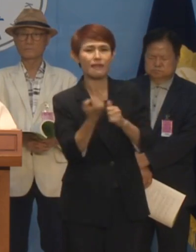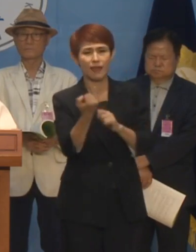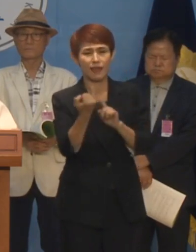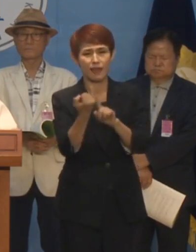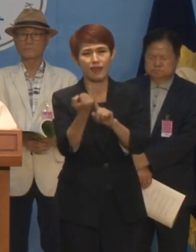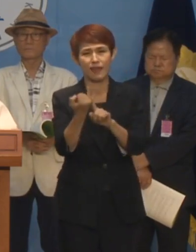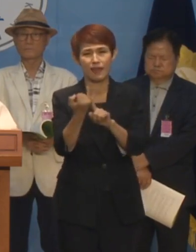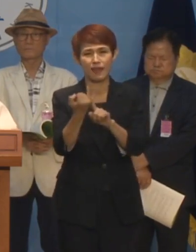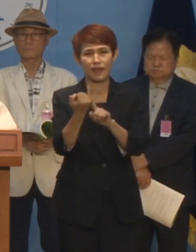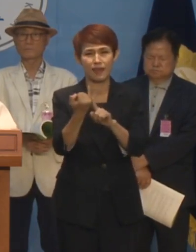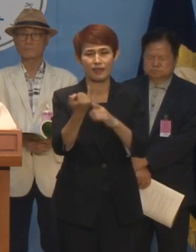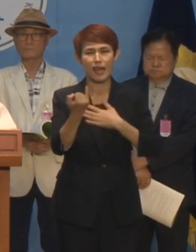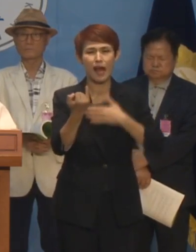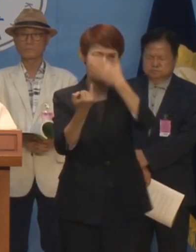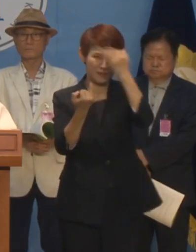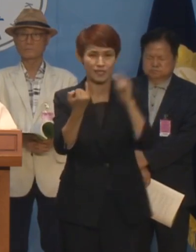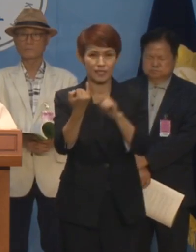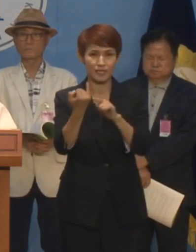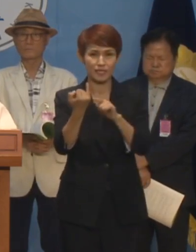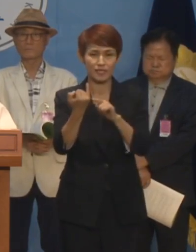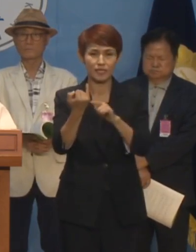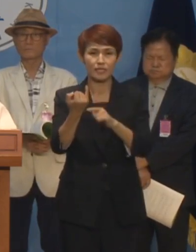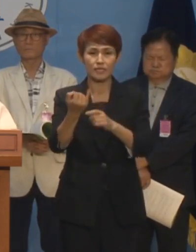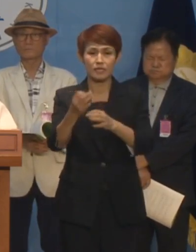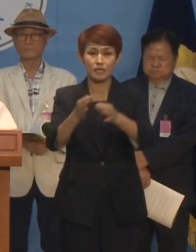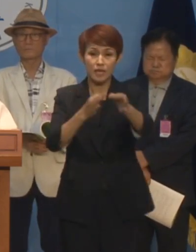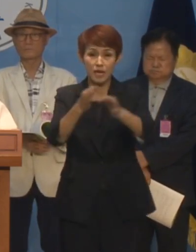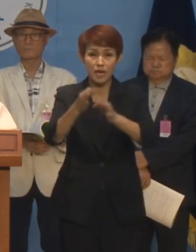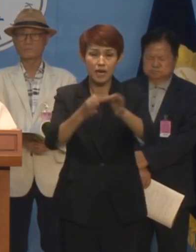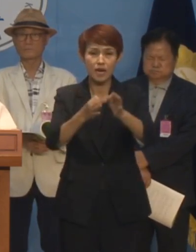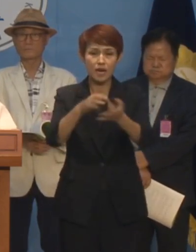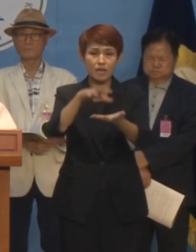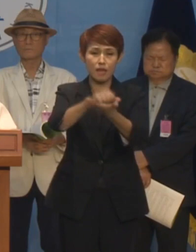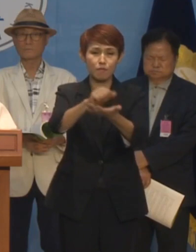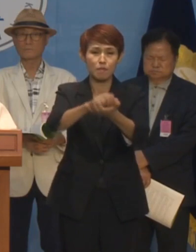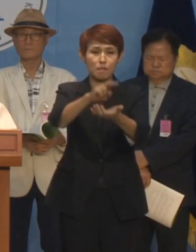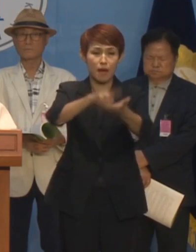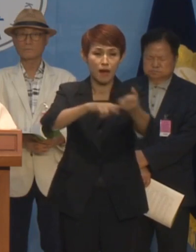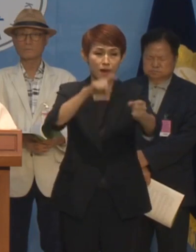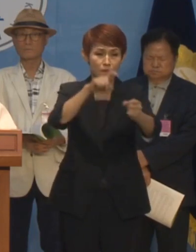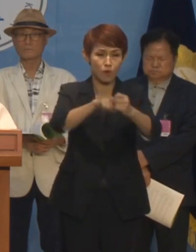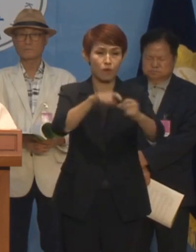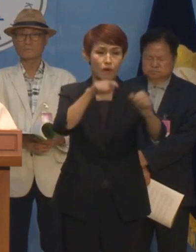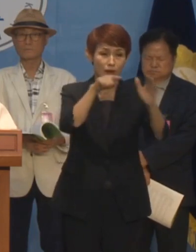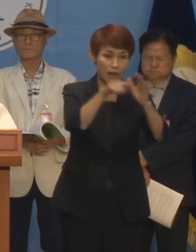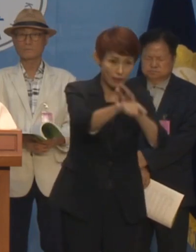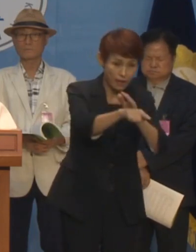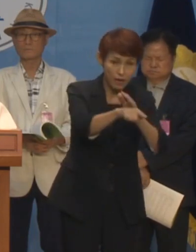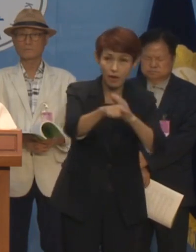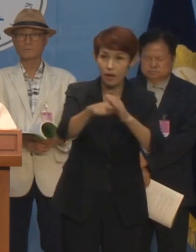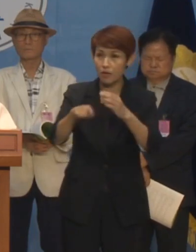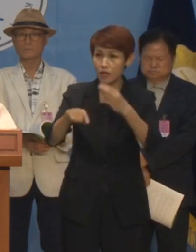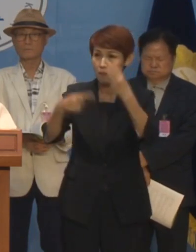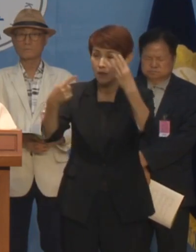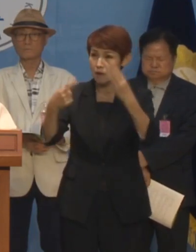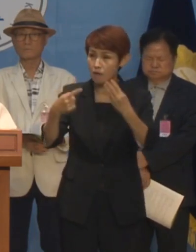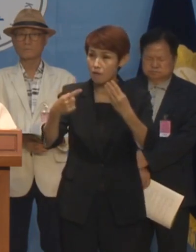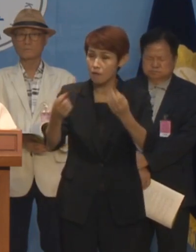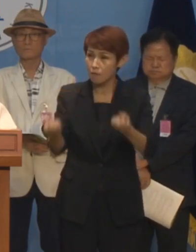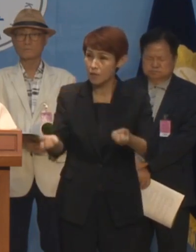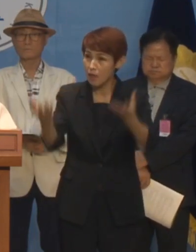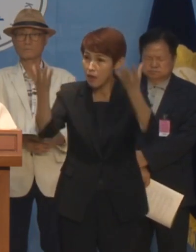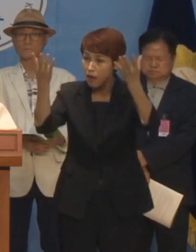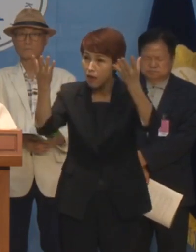와서 장터에 나물 팔려 나갔다가 조선 독립만세를 부르는 걸 보고 조선 독립이